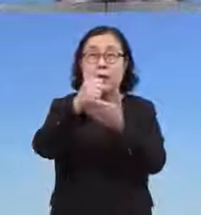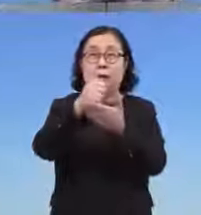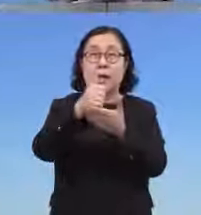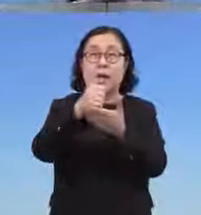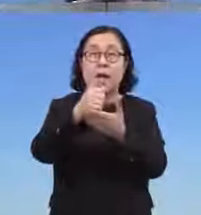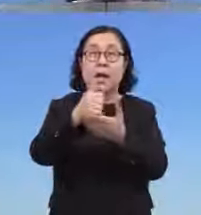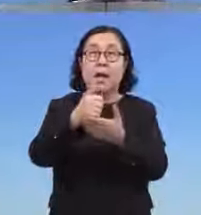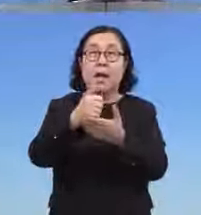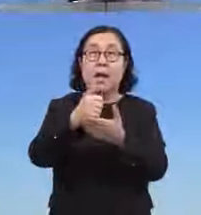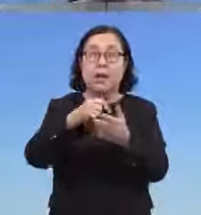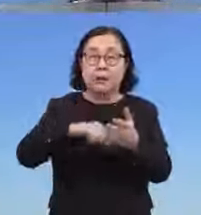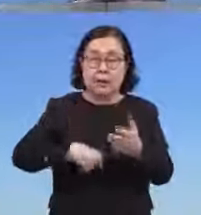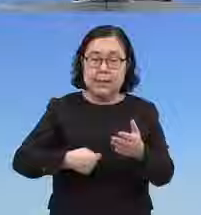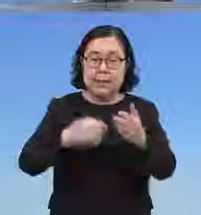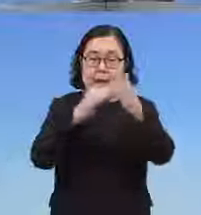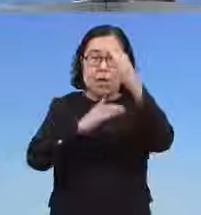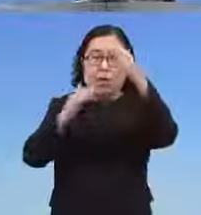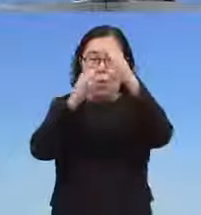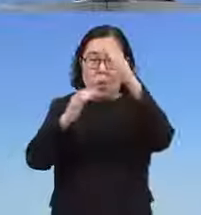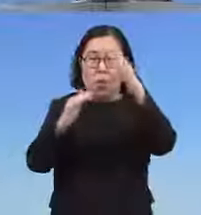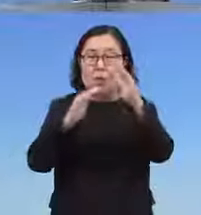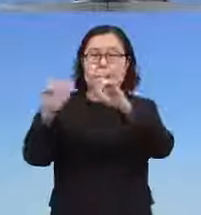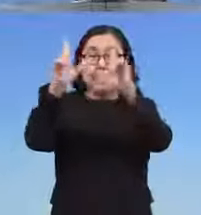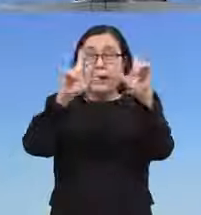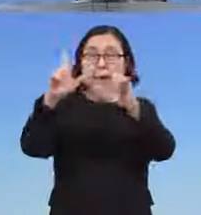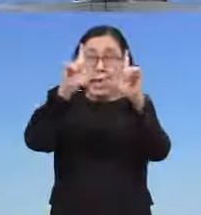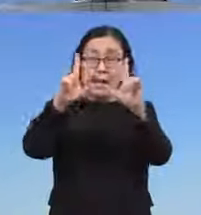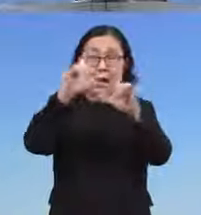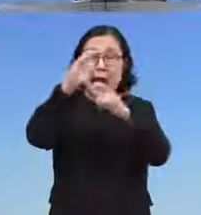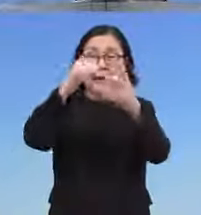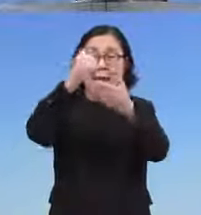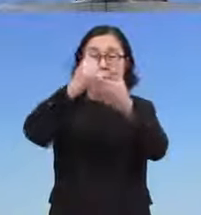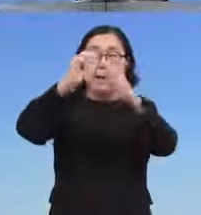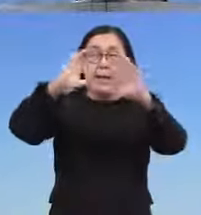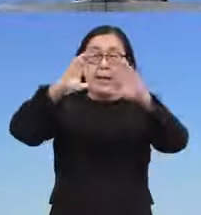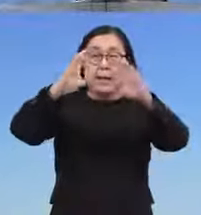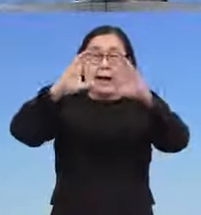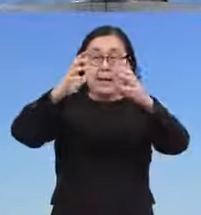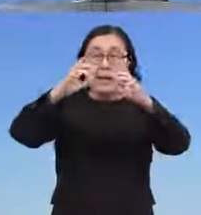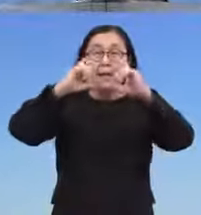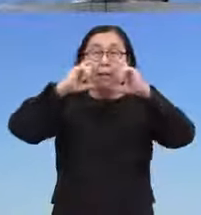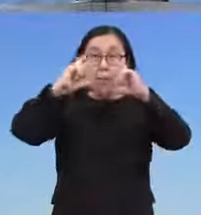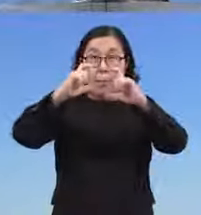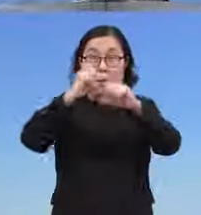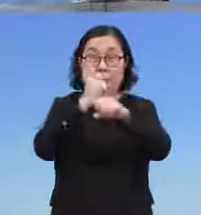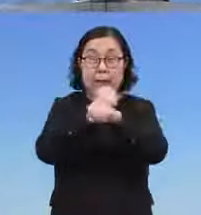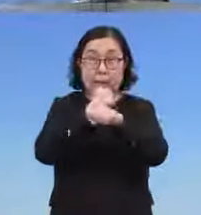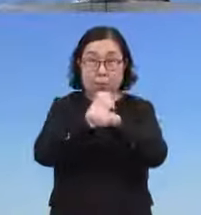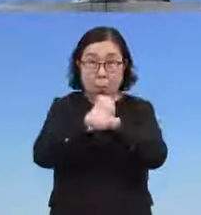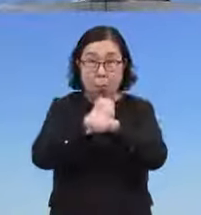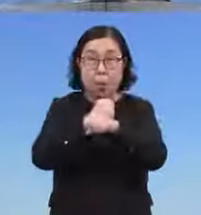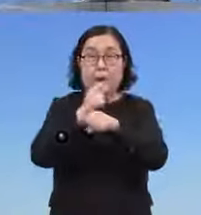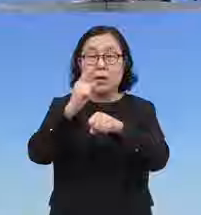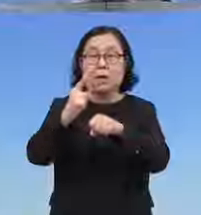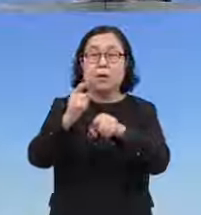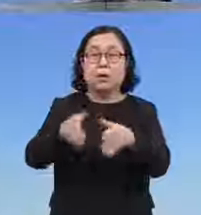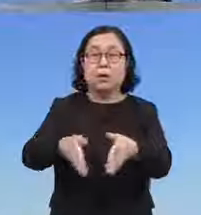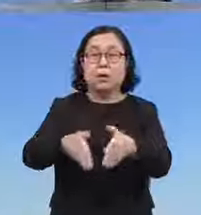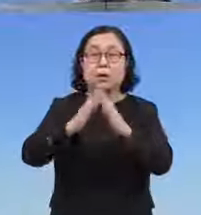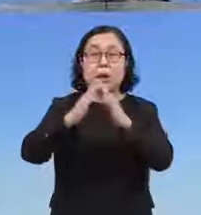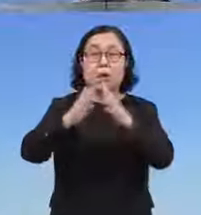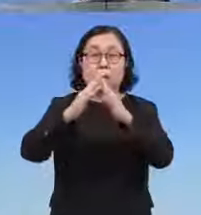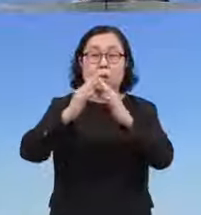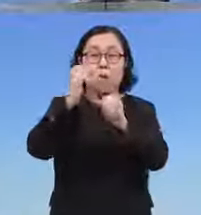주님은 당신의 공생의 시작을 하나님 나라 선포로부터 시작하시고 그 하나님 나라를 세워나가는 그 천국